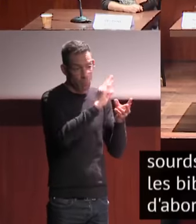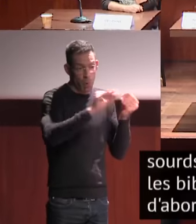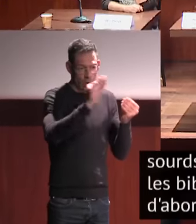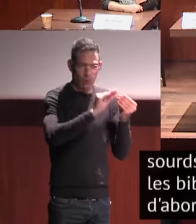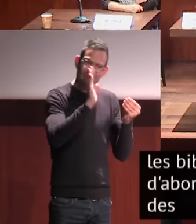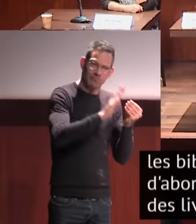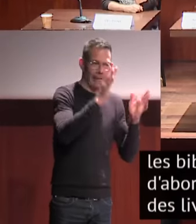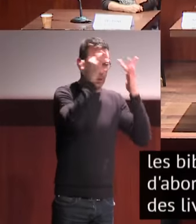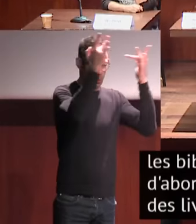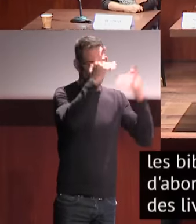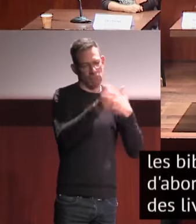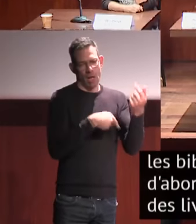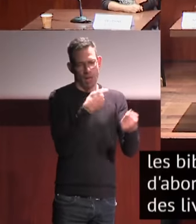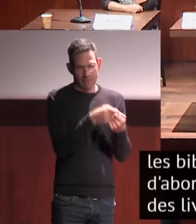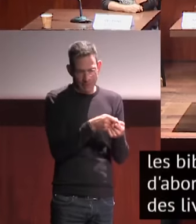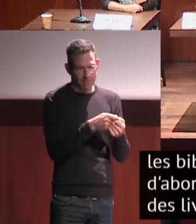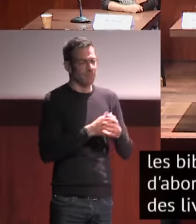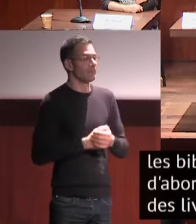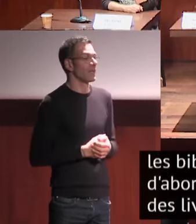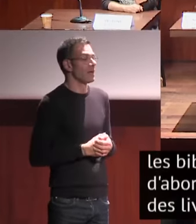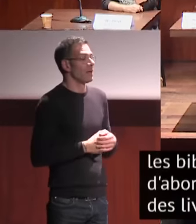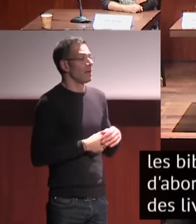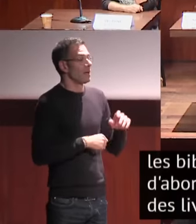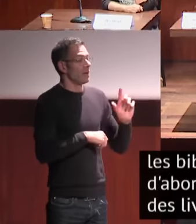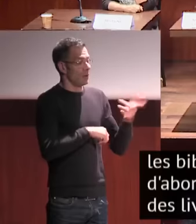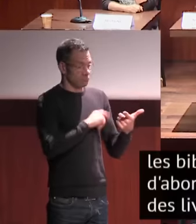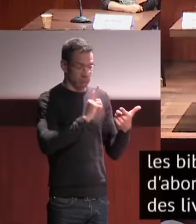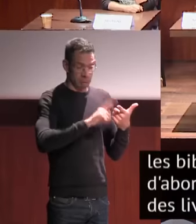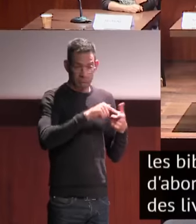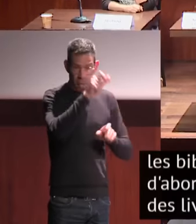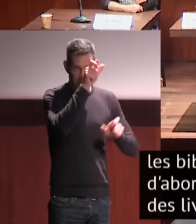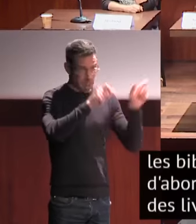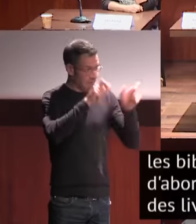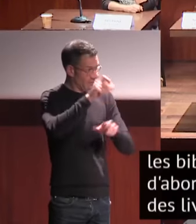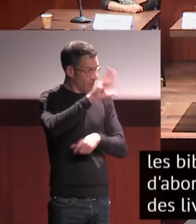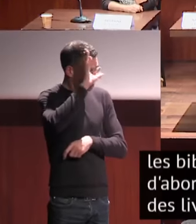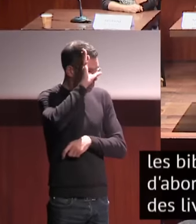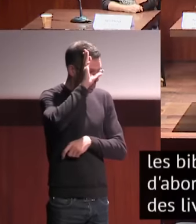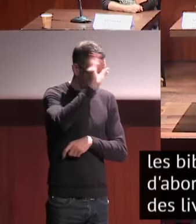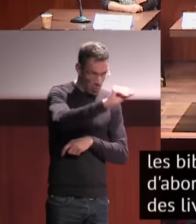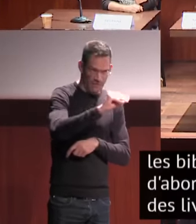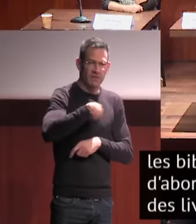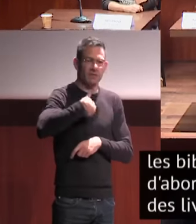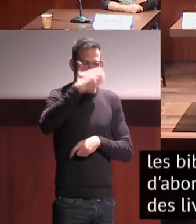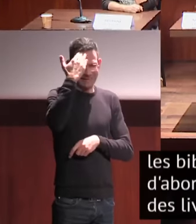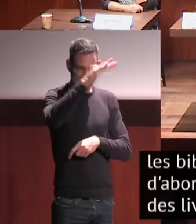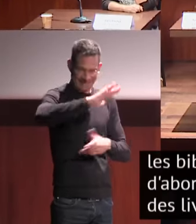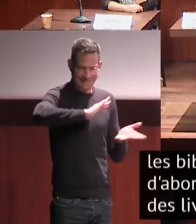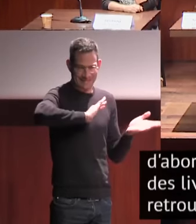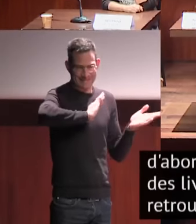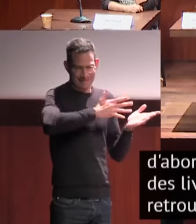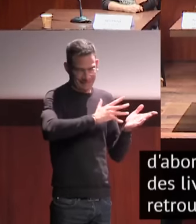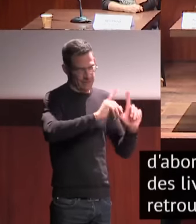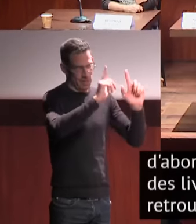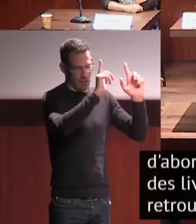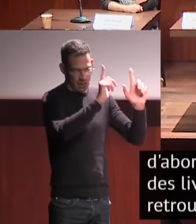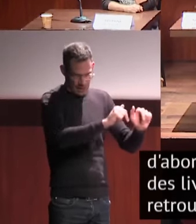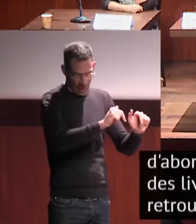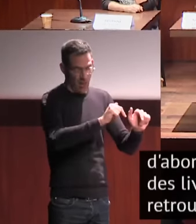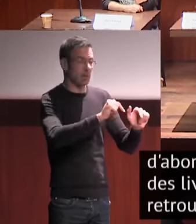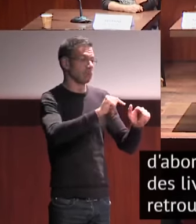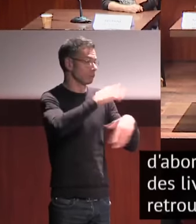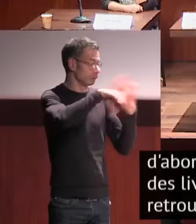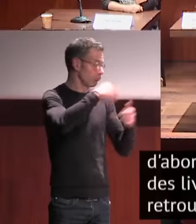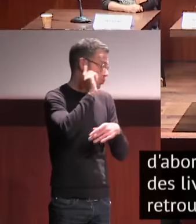culturels adaptés. Ensuite, on va retrouver des professionnels formés à la langue des signes française, sourds et